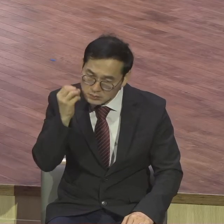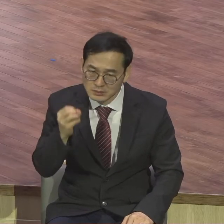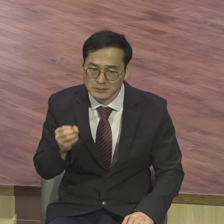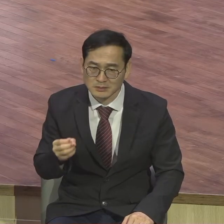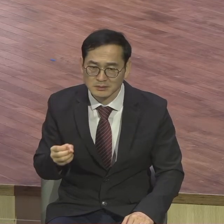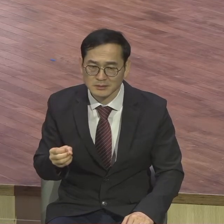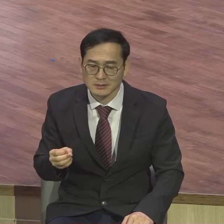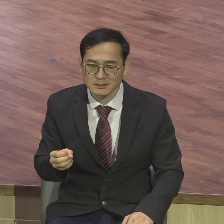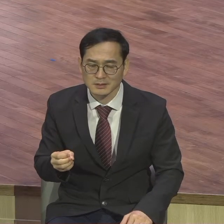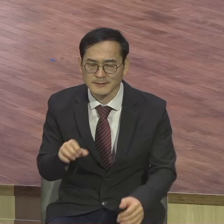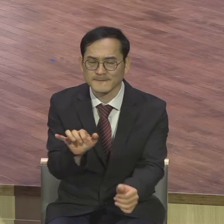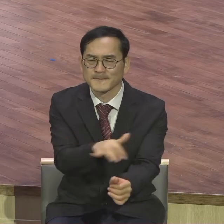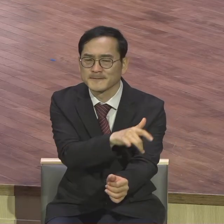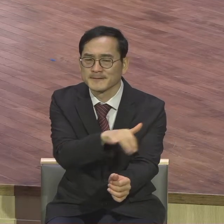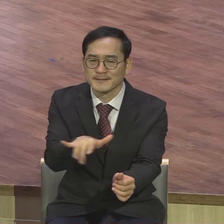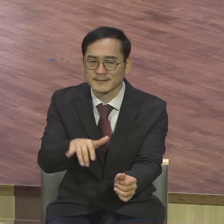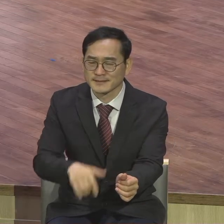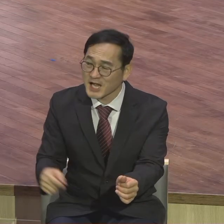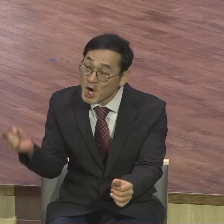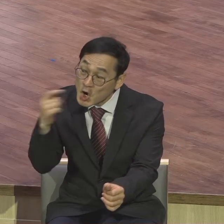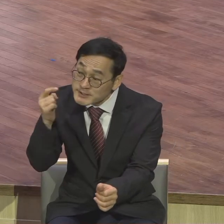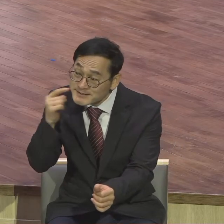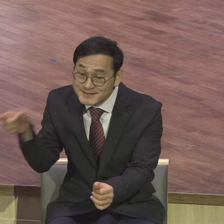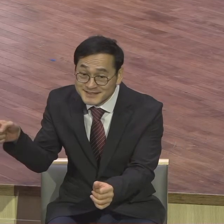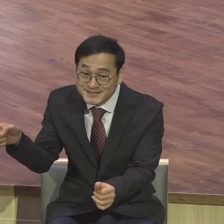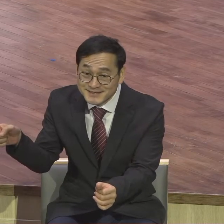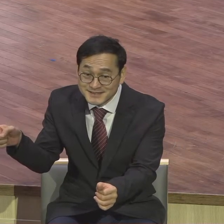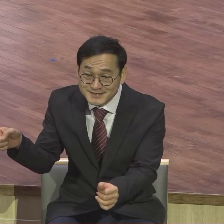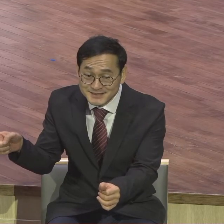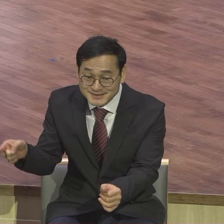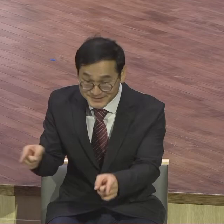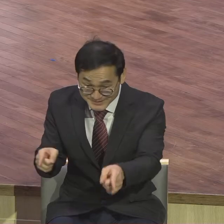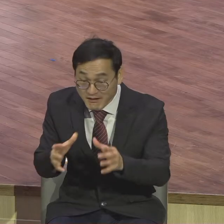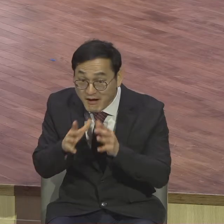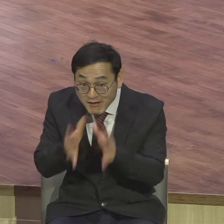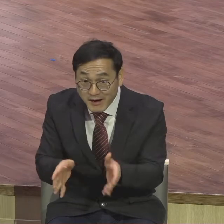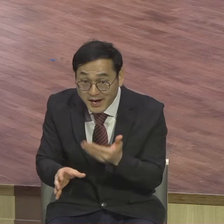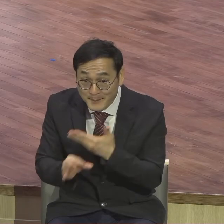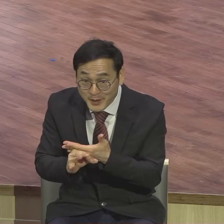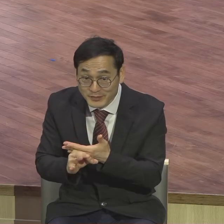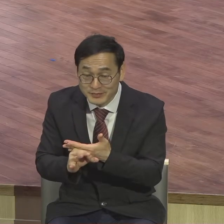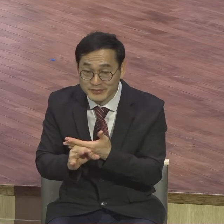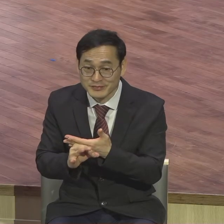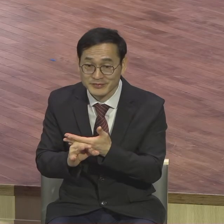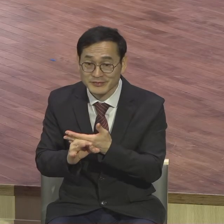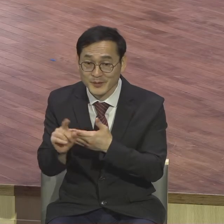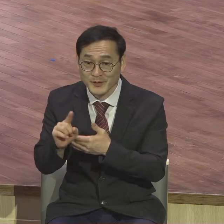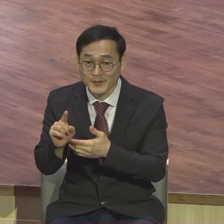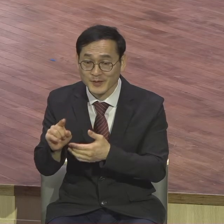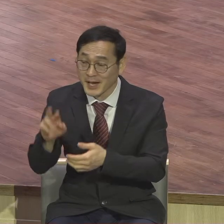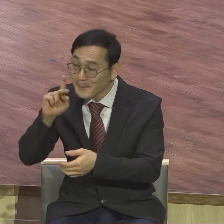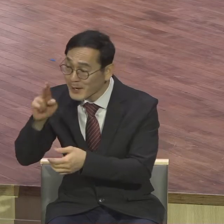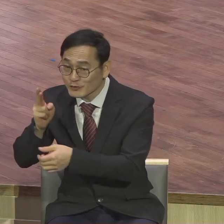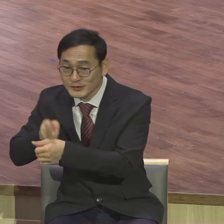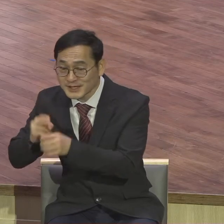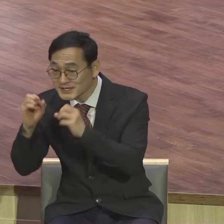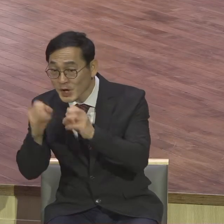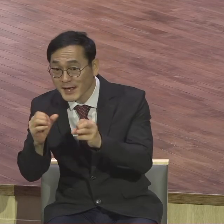거짓 전도자로 만들어버리면, 이 거짓된 사도로 만들어버리면, 이 바울이